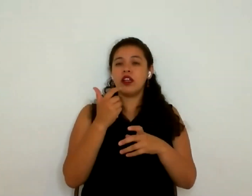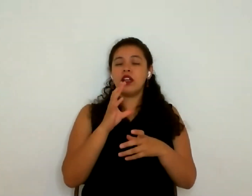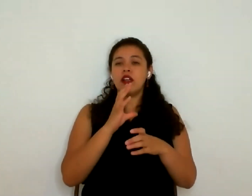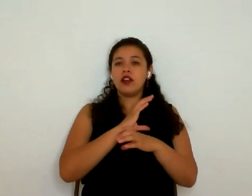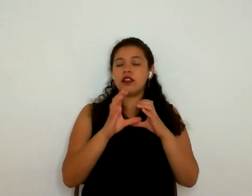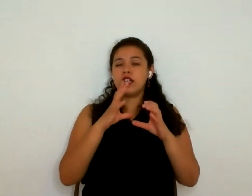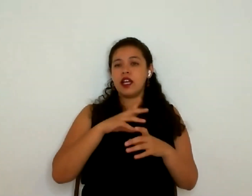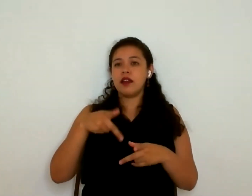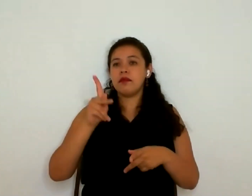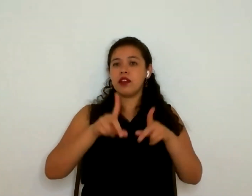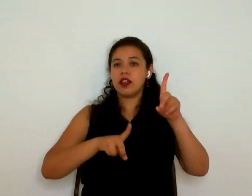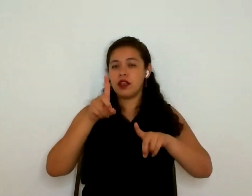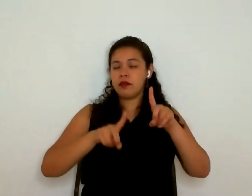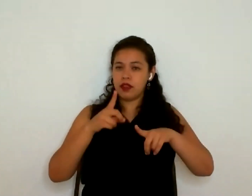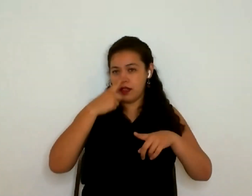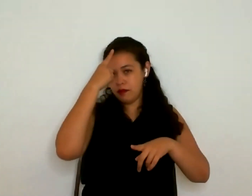plantean